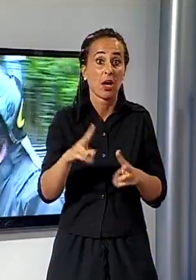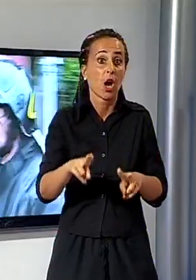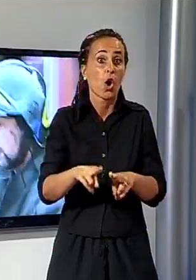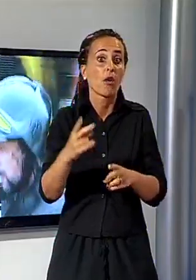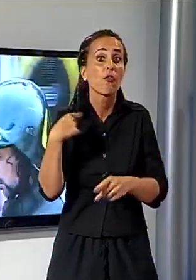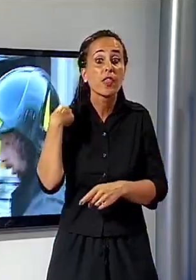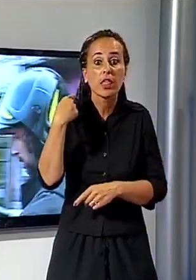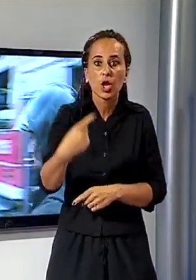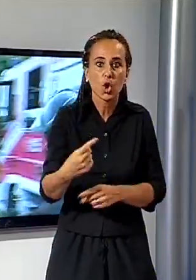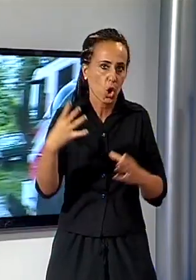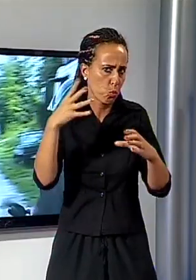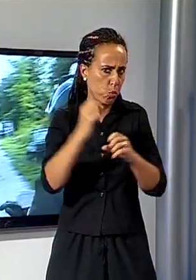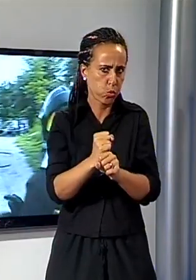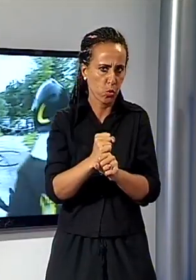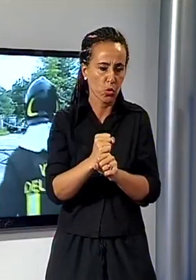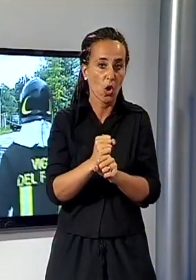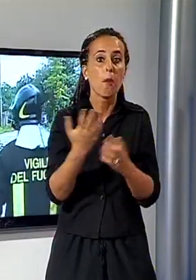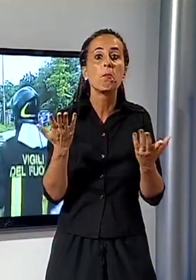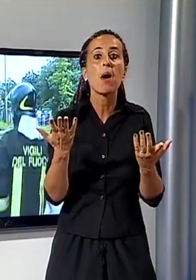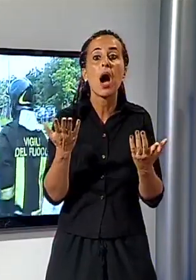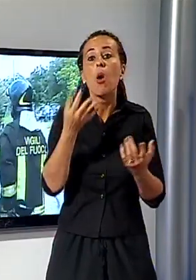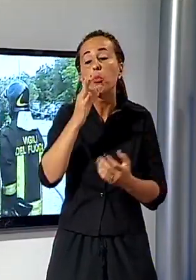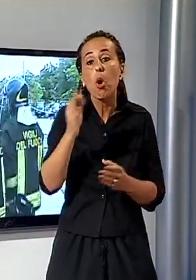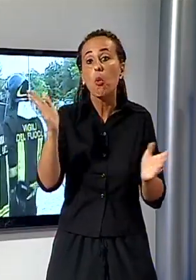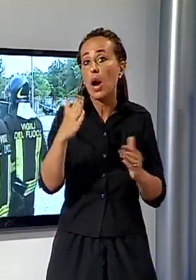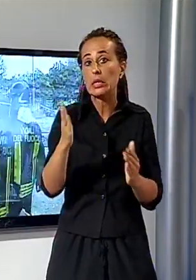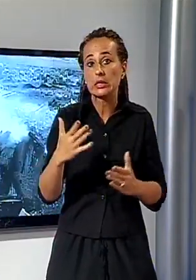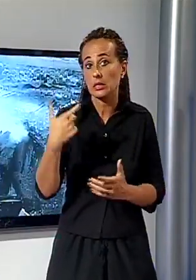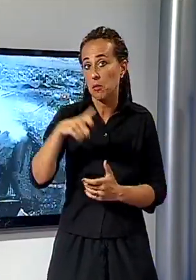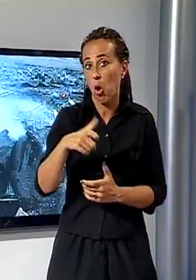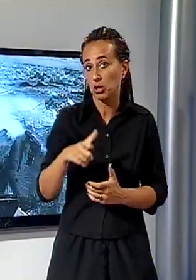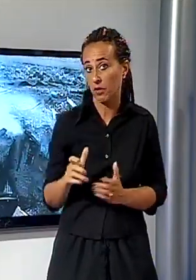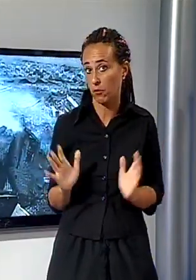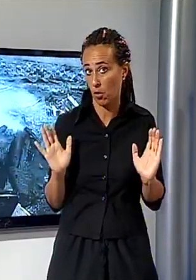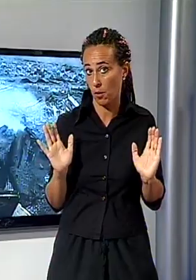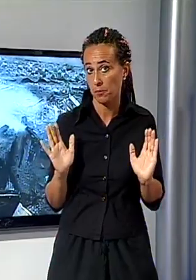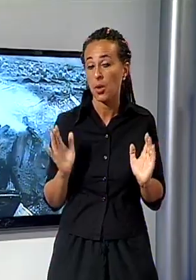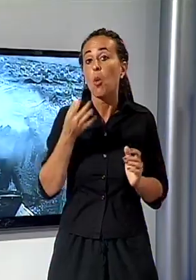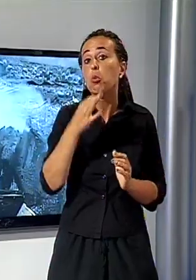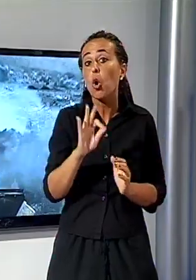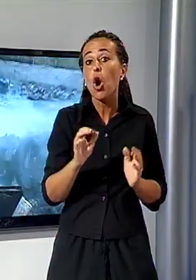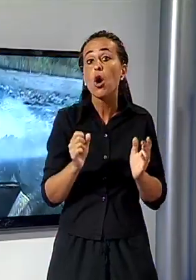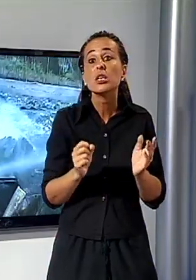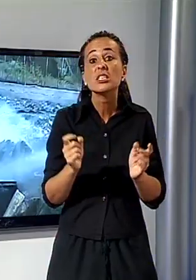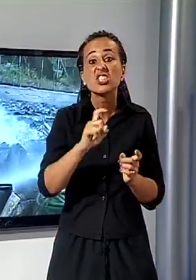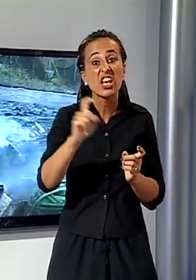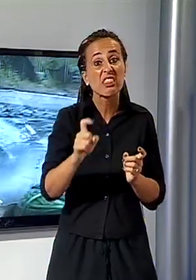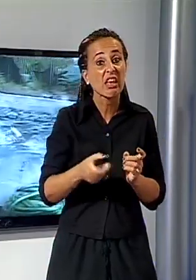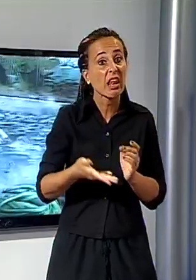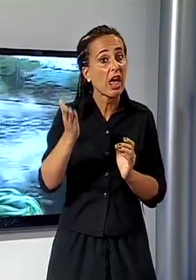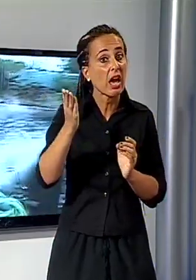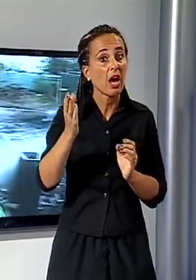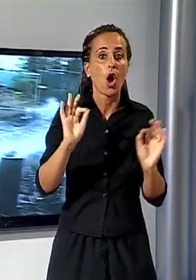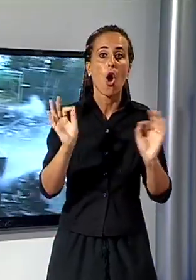nuvola di fumo nero. Il fuoco è iniziato verso le 16. A esplodere è stata una bombola del gas. E sono andate distrutte dalle fiamme una